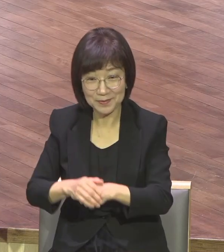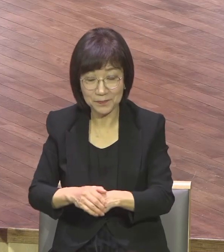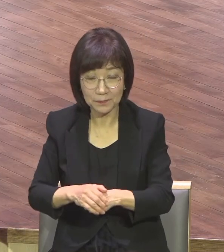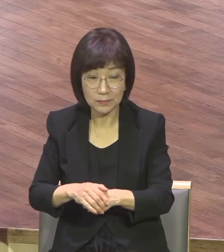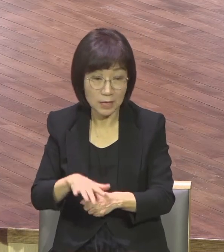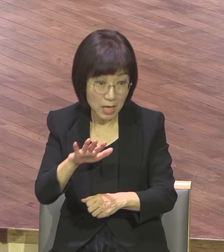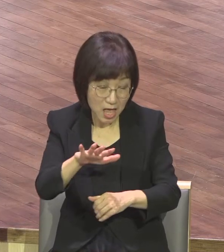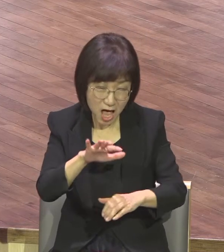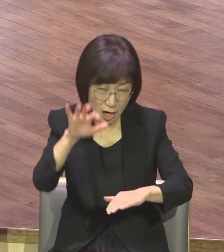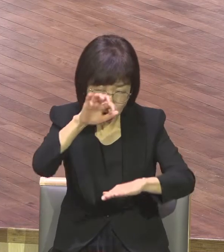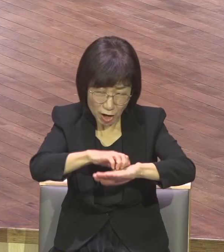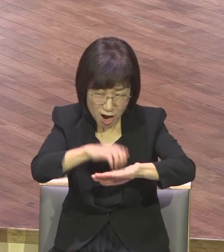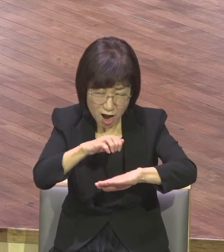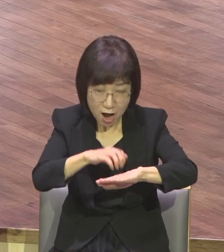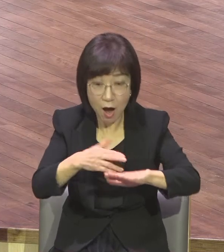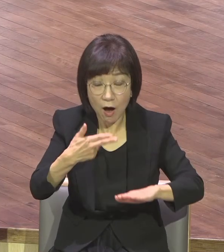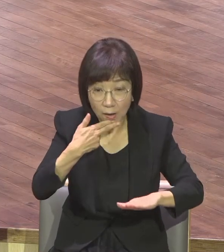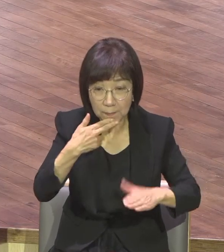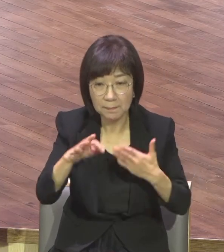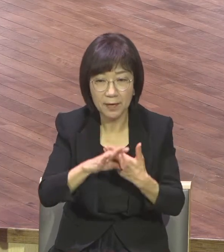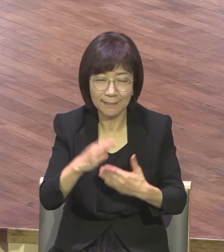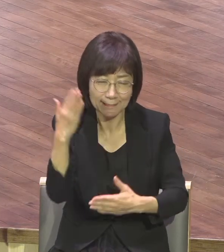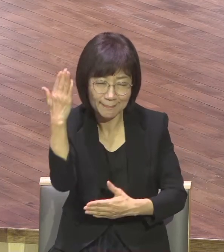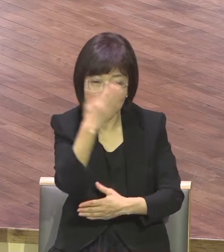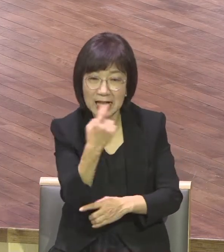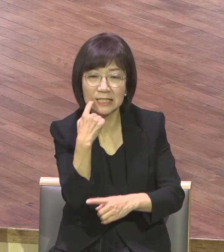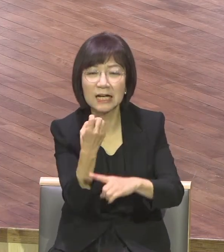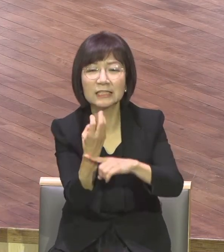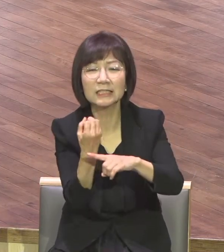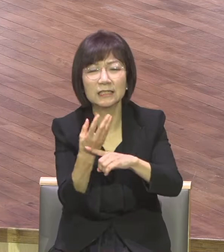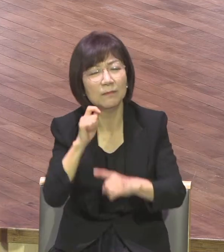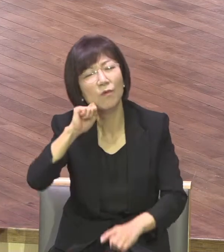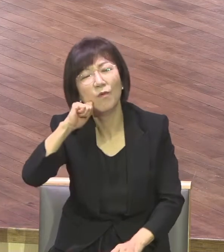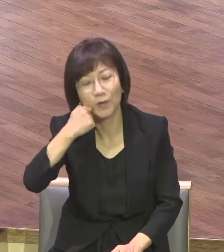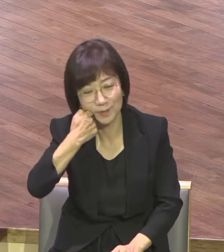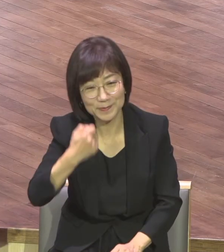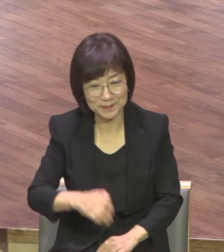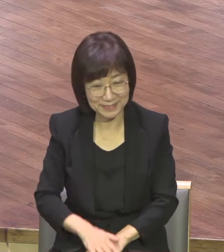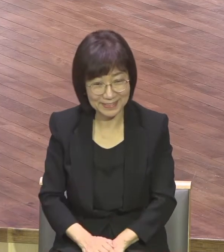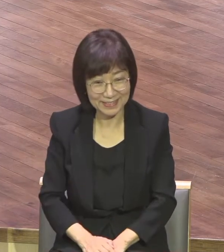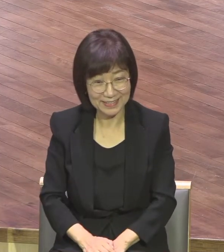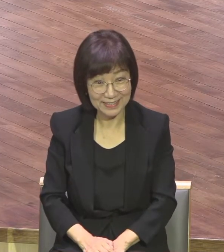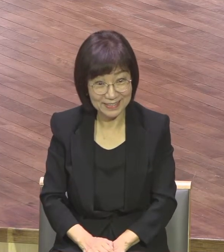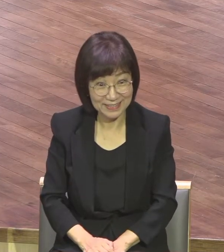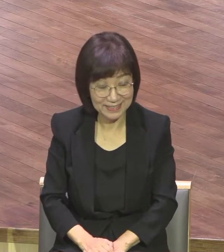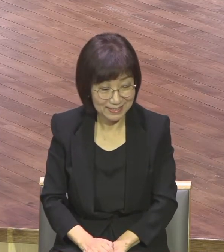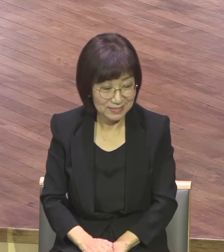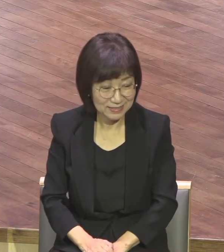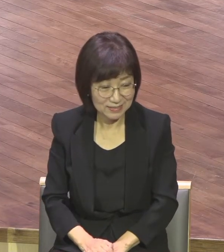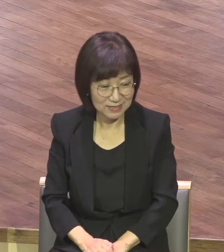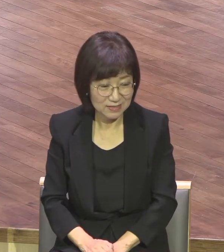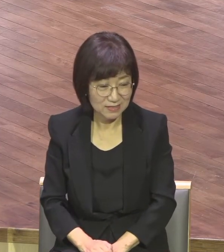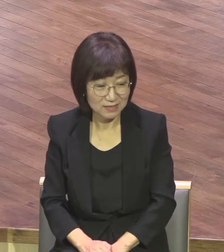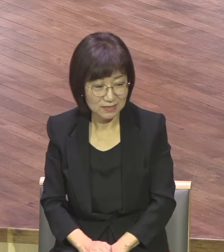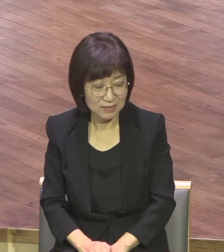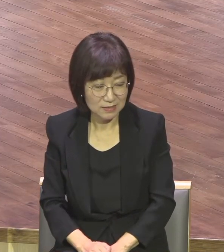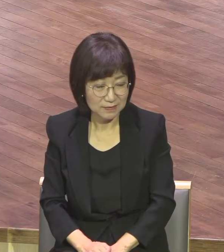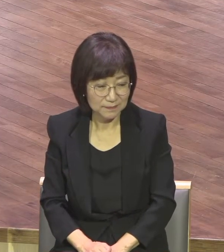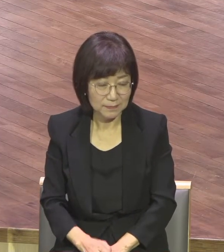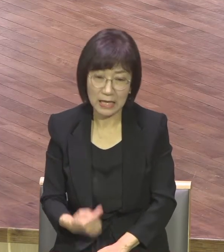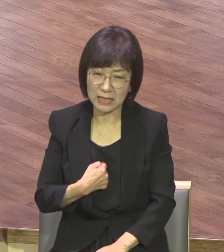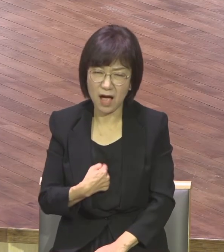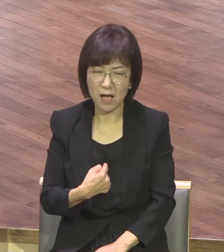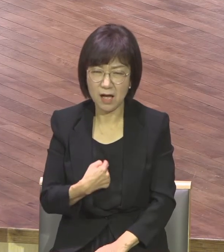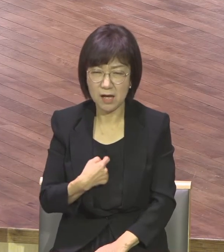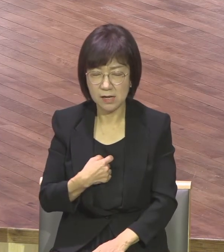되는 거요. 제가 말씀드렸잖아요. 제가 받은 연단을 여러분 제가 눈으로 볼 때는 그 연단을 뭐 받은 분들